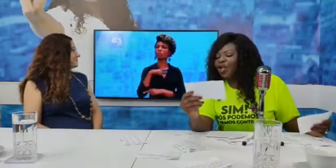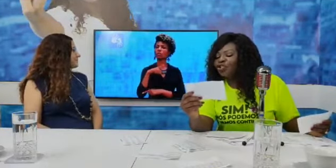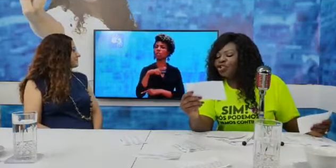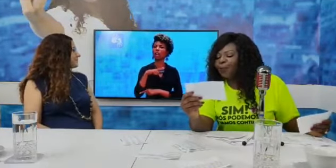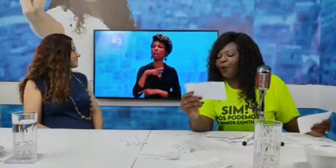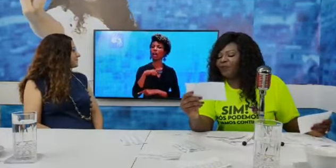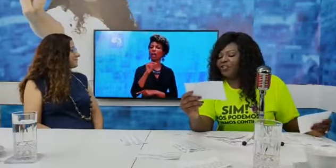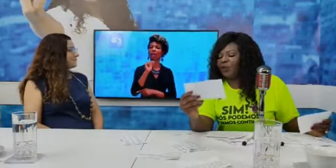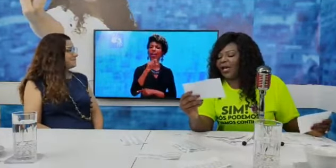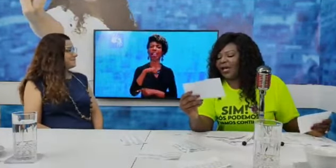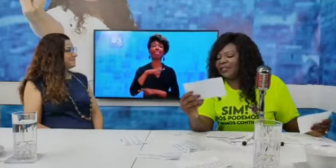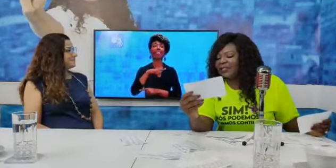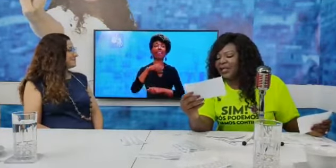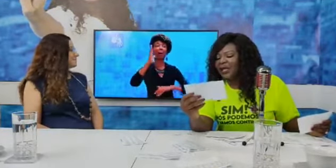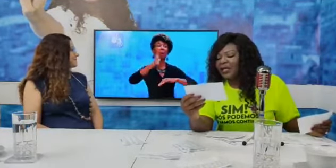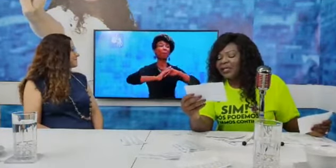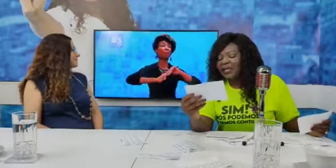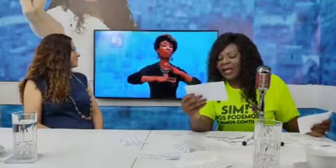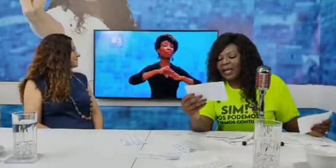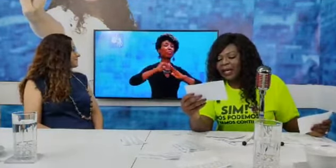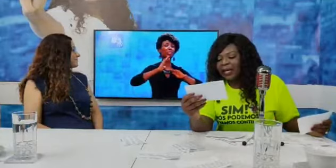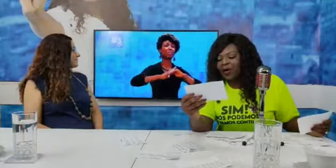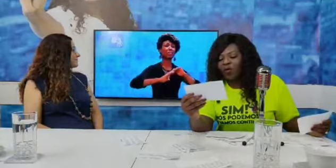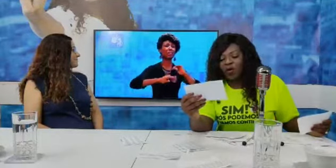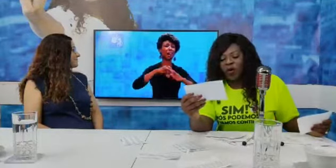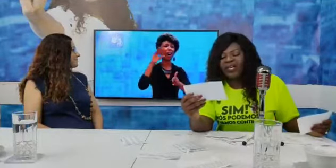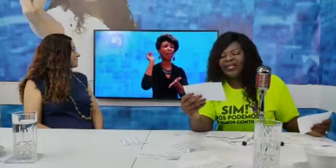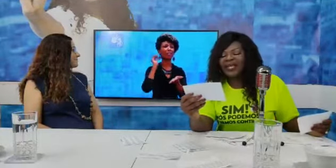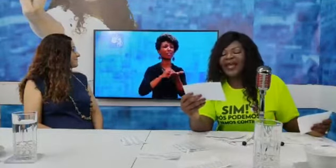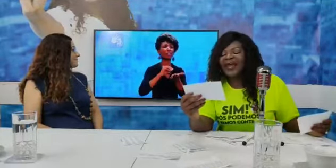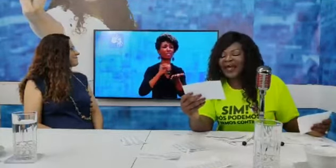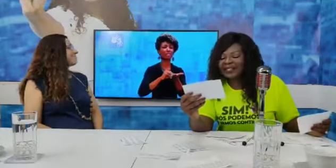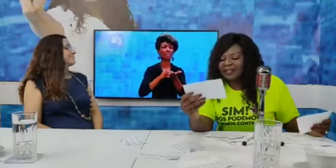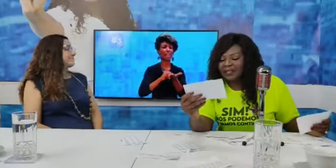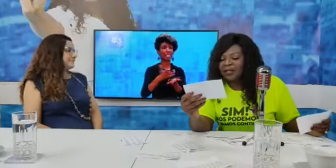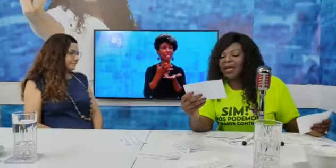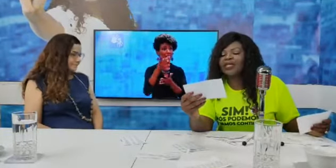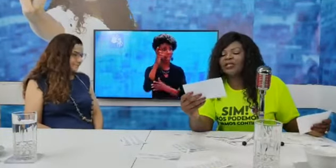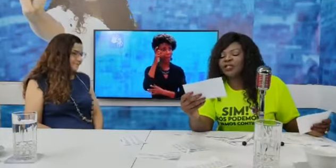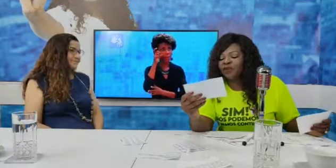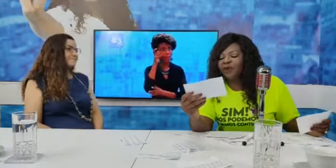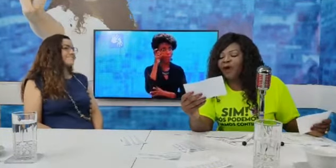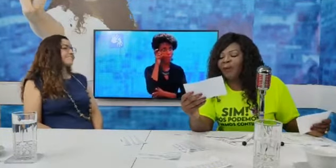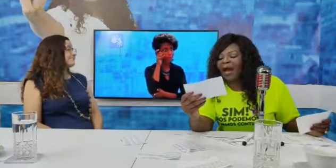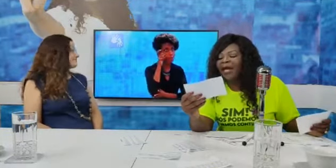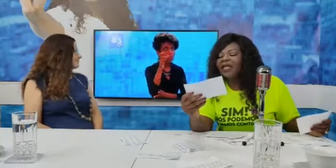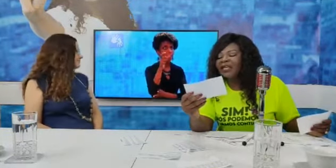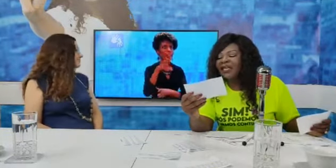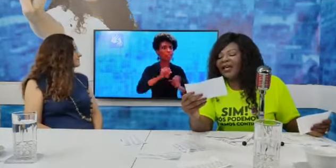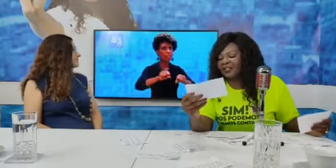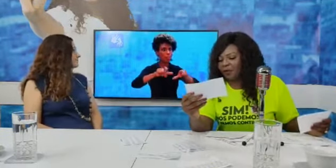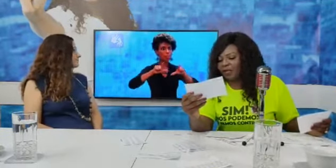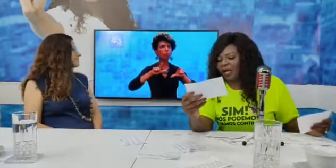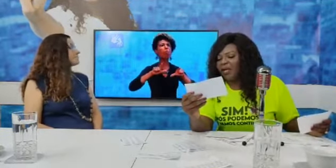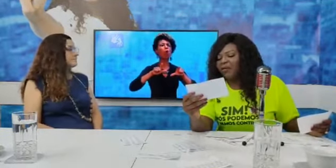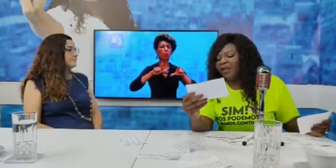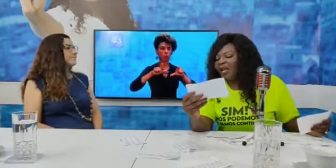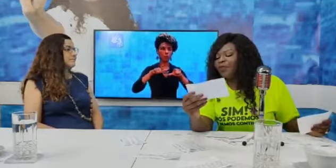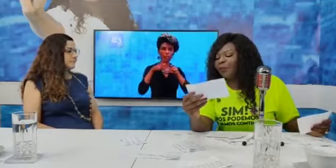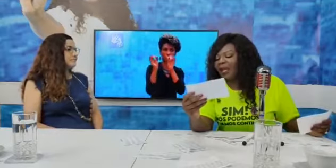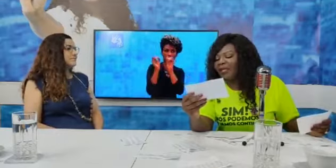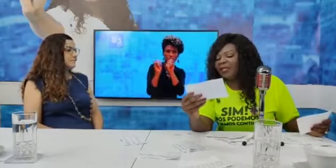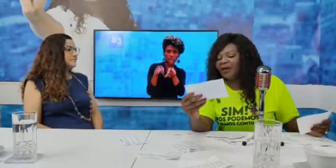a disponibilidade de profissionais. Com interesse em se formar e lecionar.